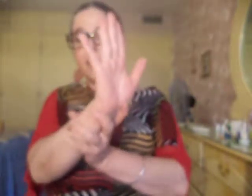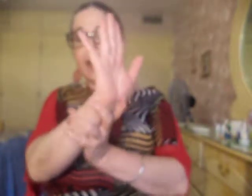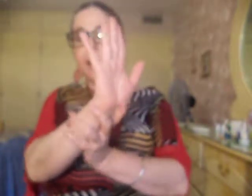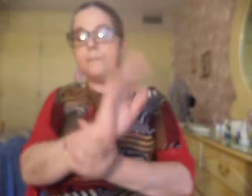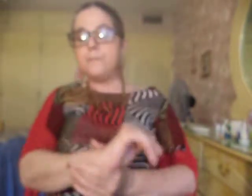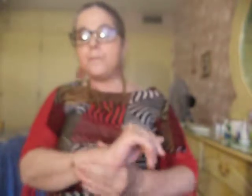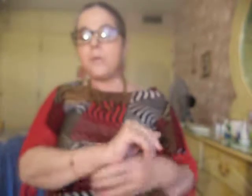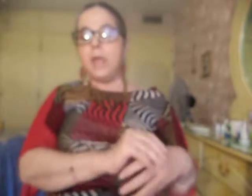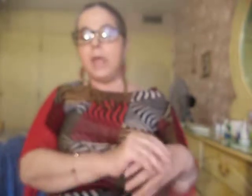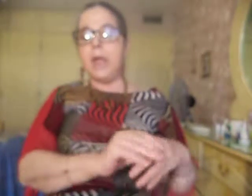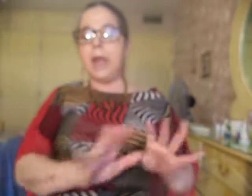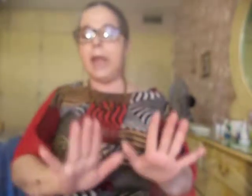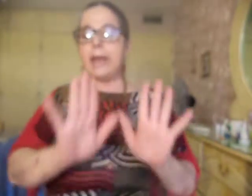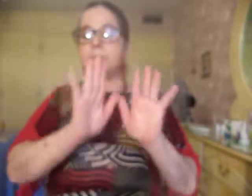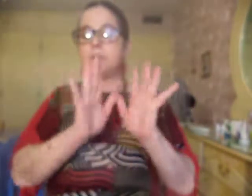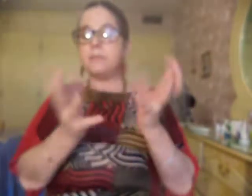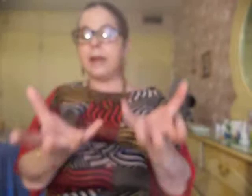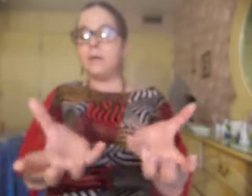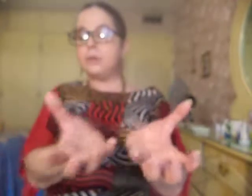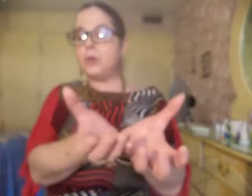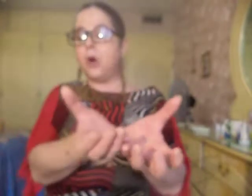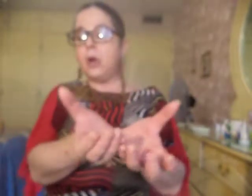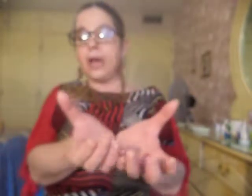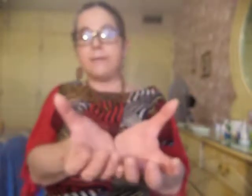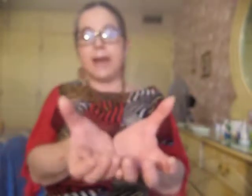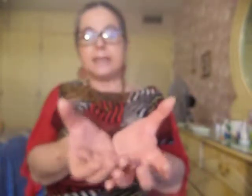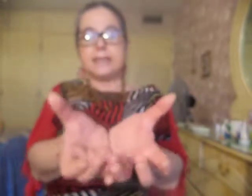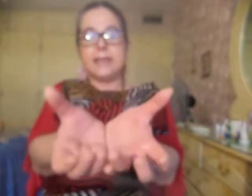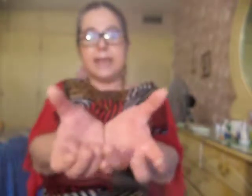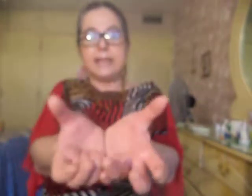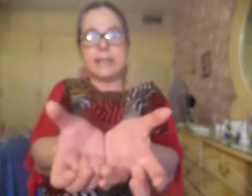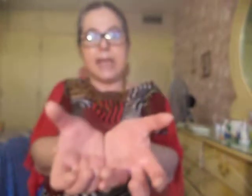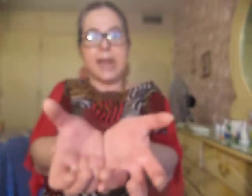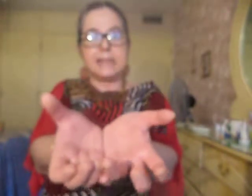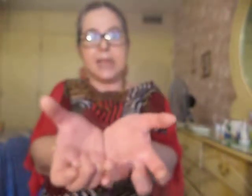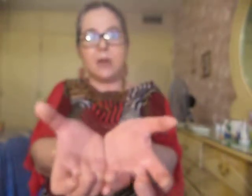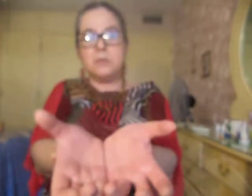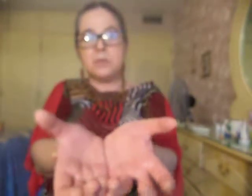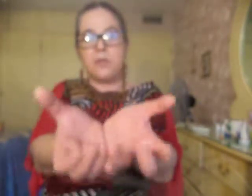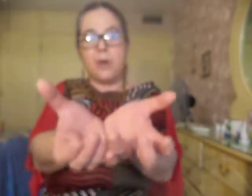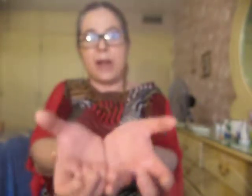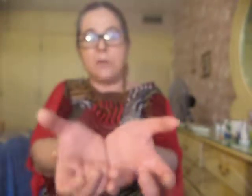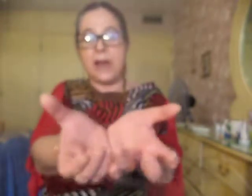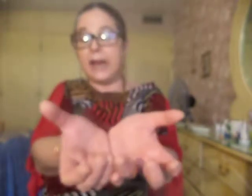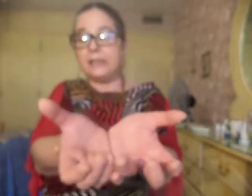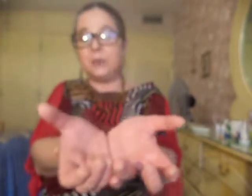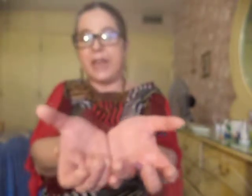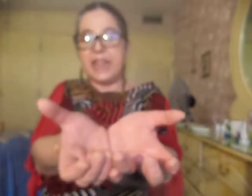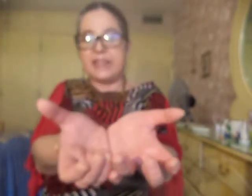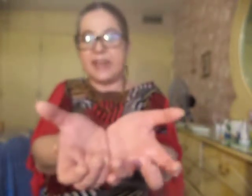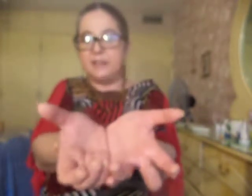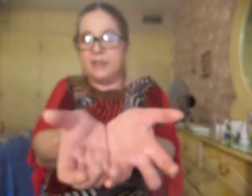¿Ah? Y las dos manos cóncavas, es decir, así como si fuera una cazuelita,